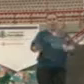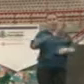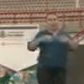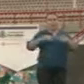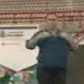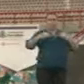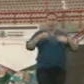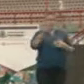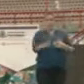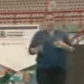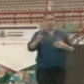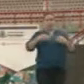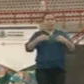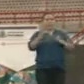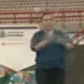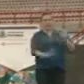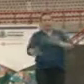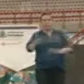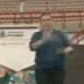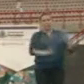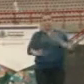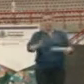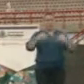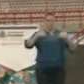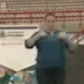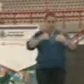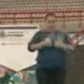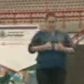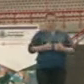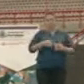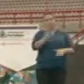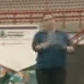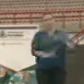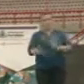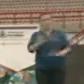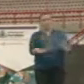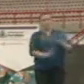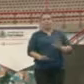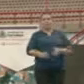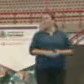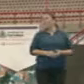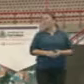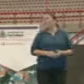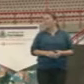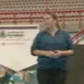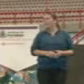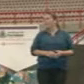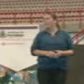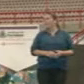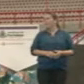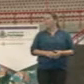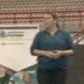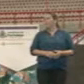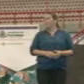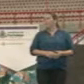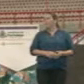roupa. Aquele pessoal que usa roupa de decote, que é só o cote, tá certo? Né?